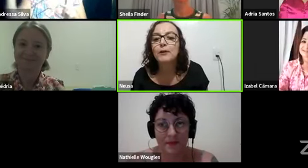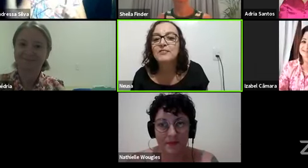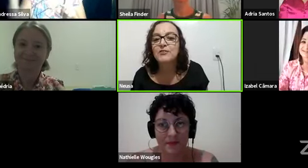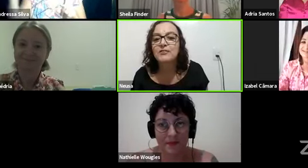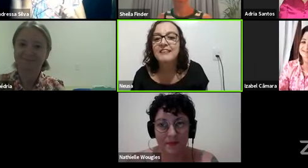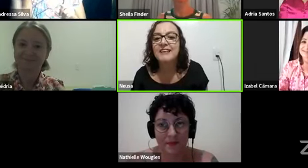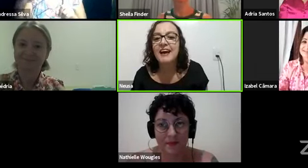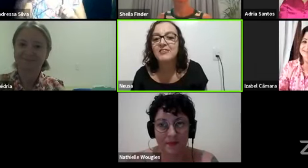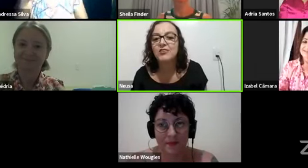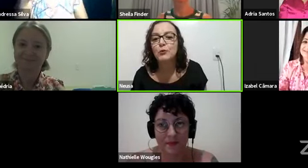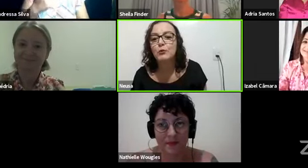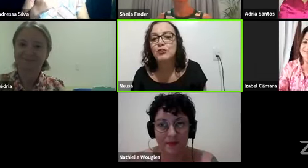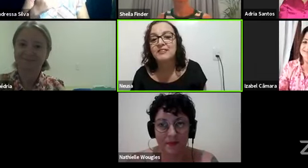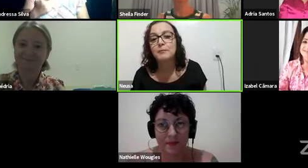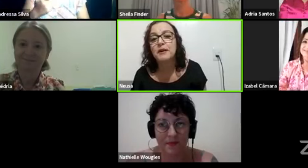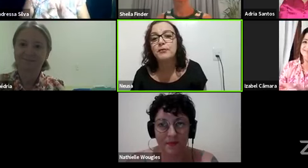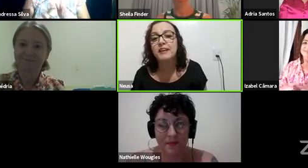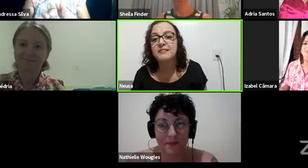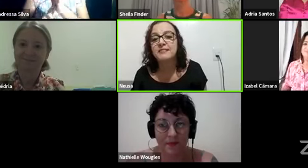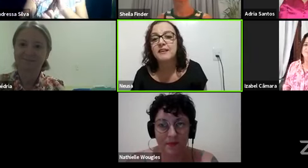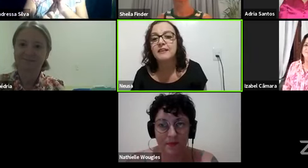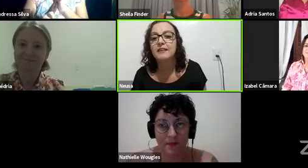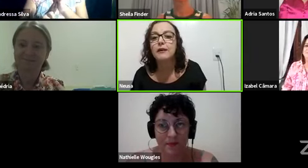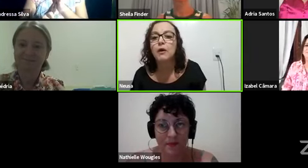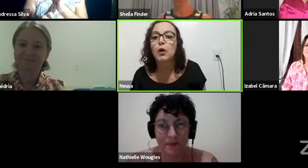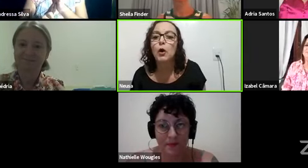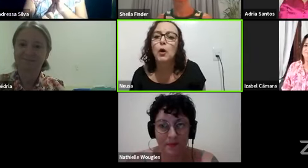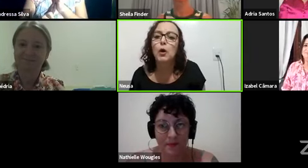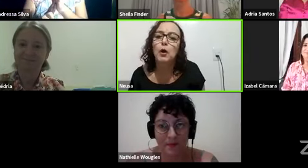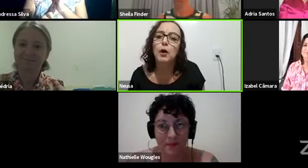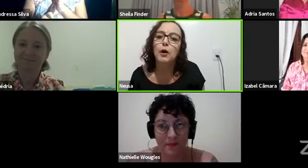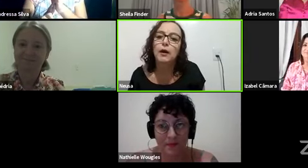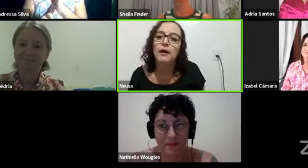meu papel na sociedade hoje é ser uma referência,